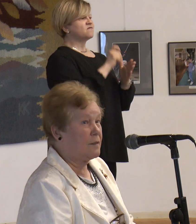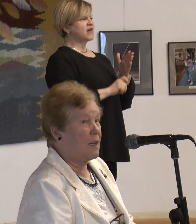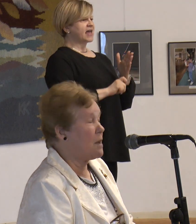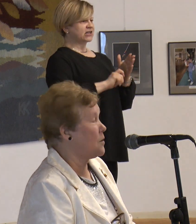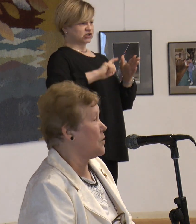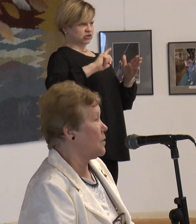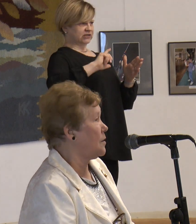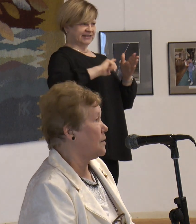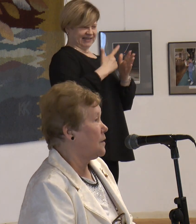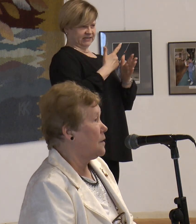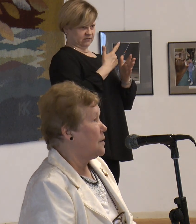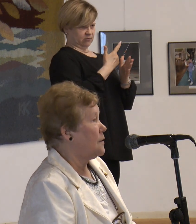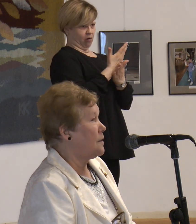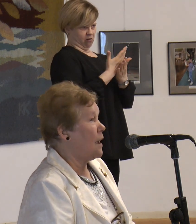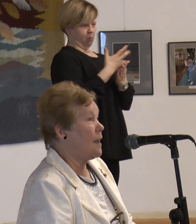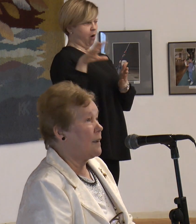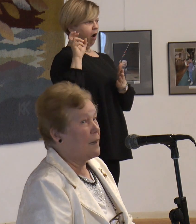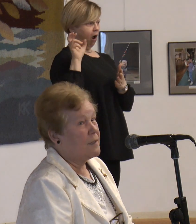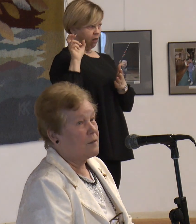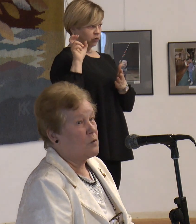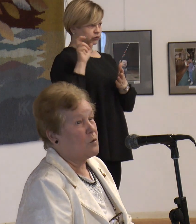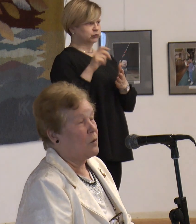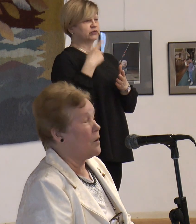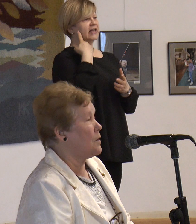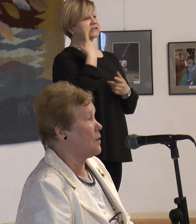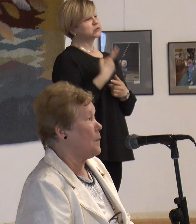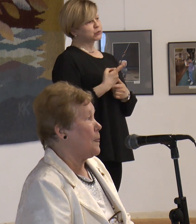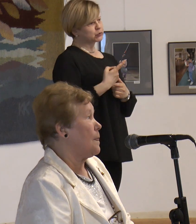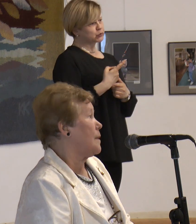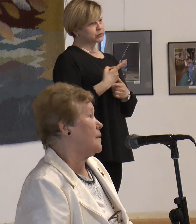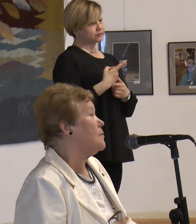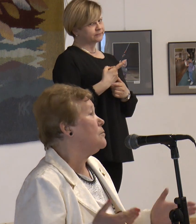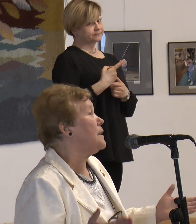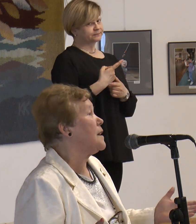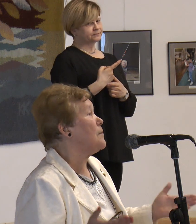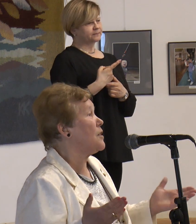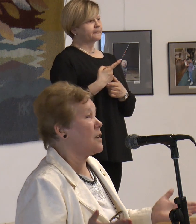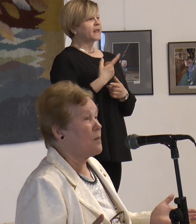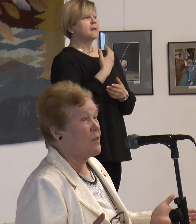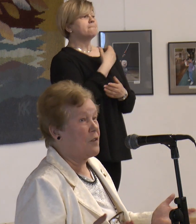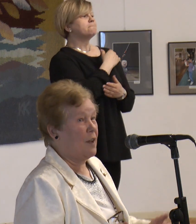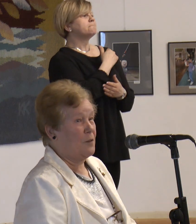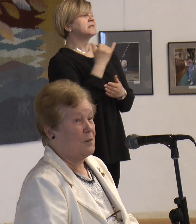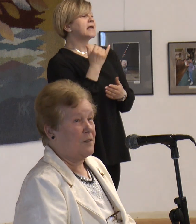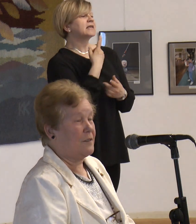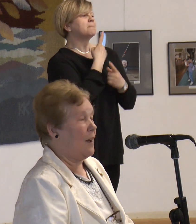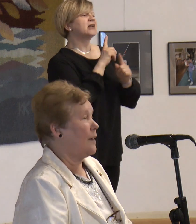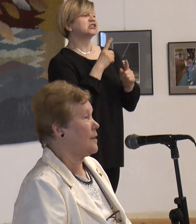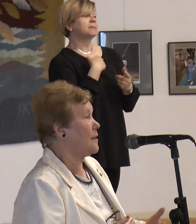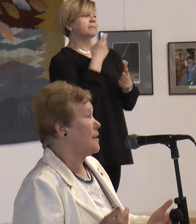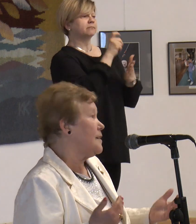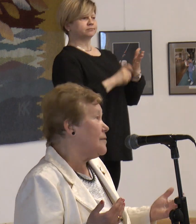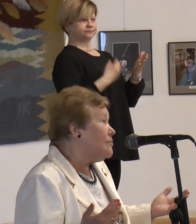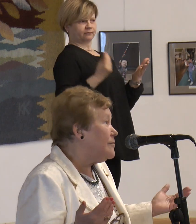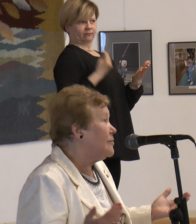két szemétől, de ezt tudjuk, hogy mindenki másképpen adja el.